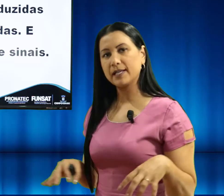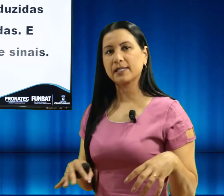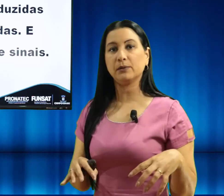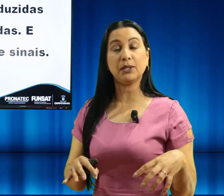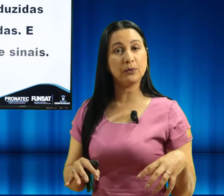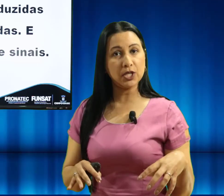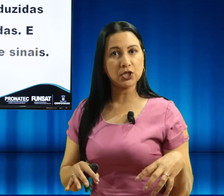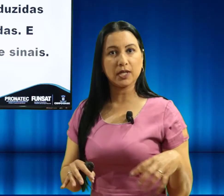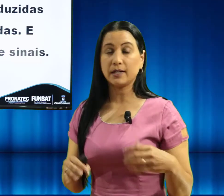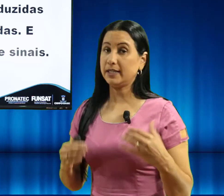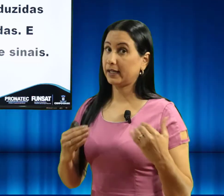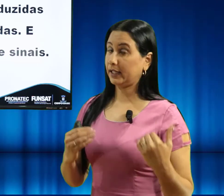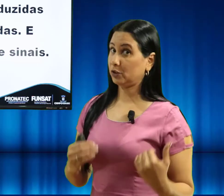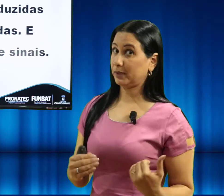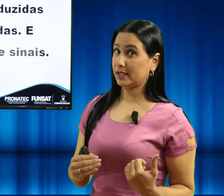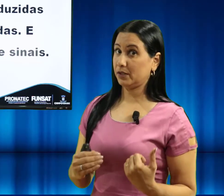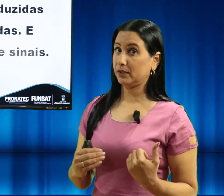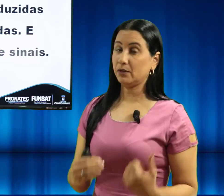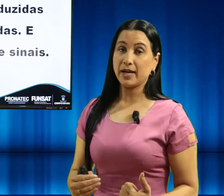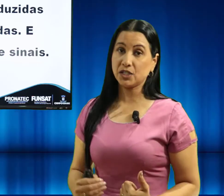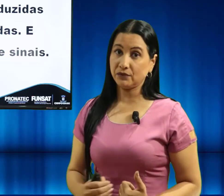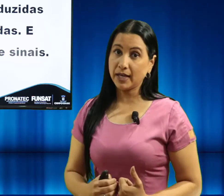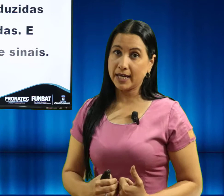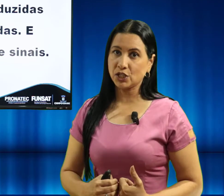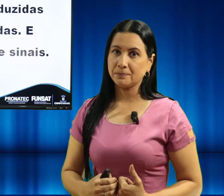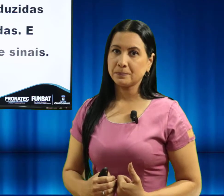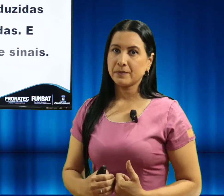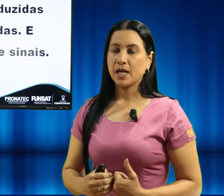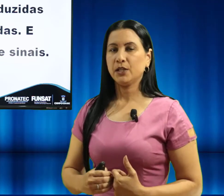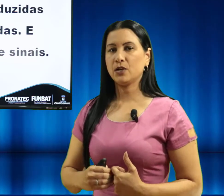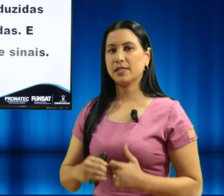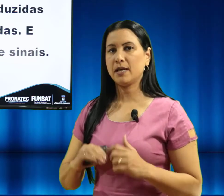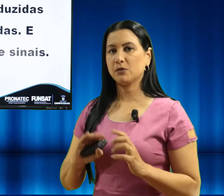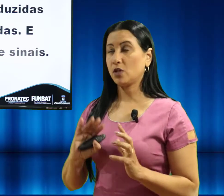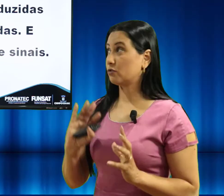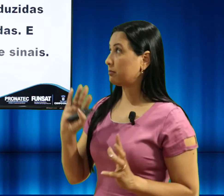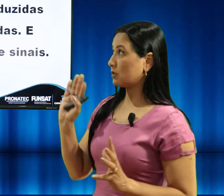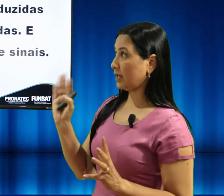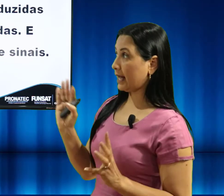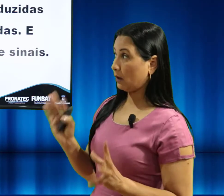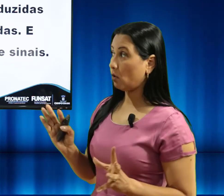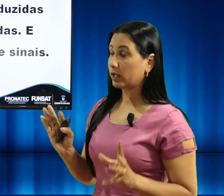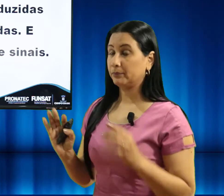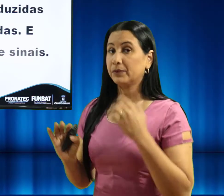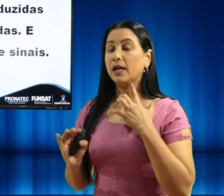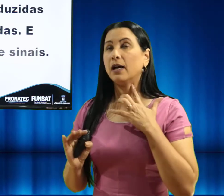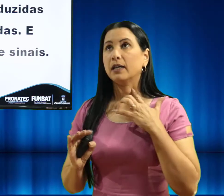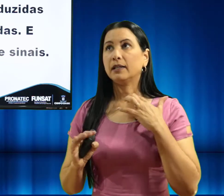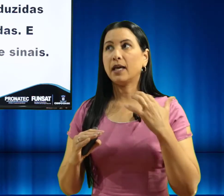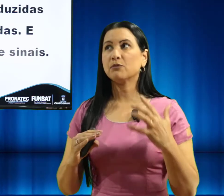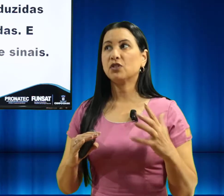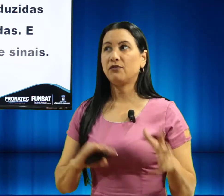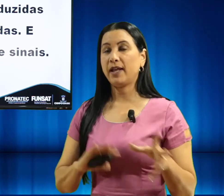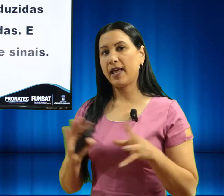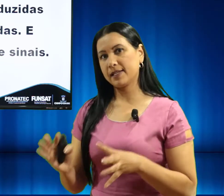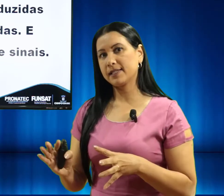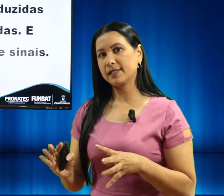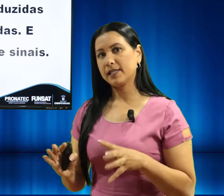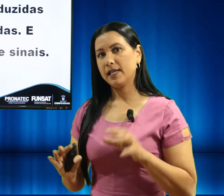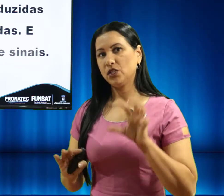variação linguística, e aqui no Brasil não é diferente. Nós vamos olhar agora que temos diferenças de